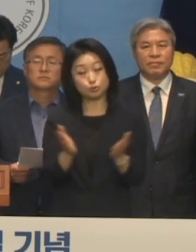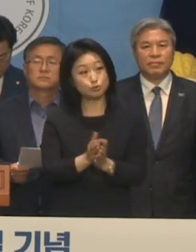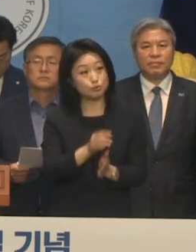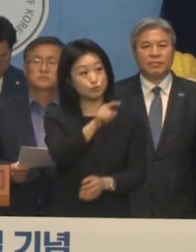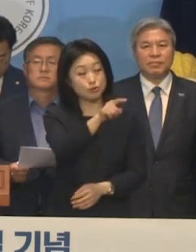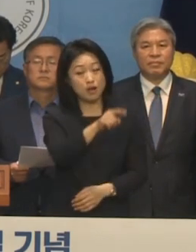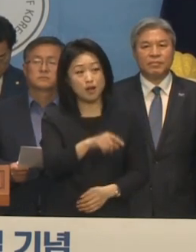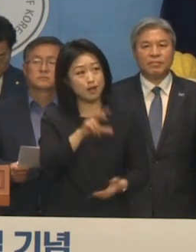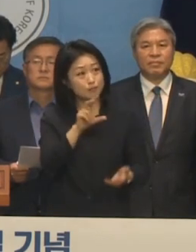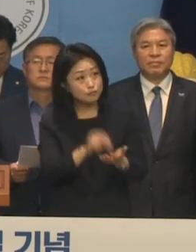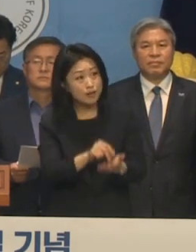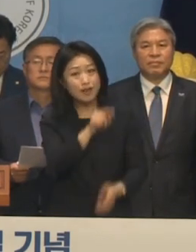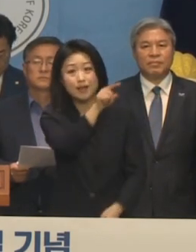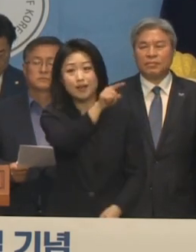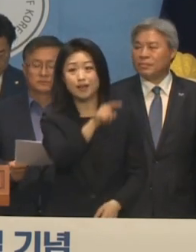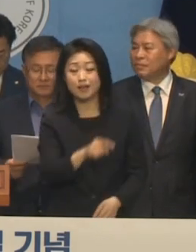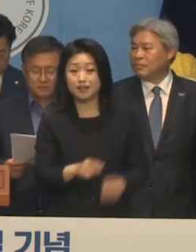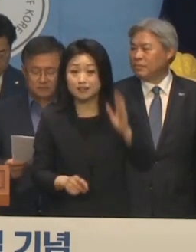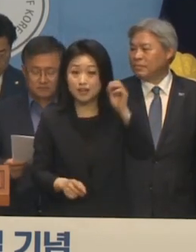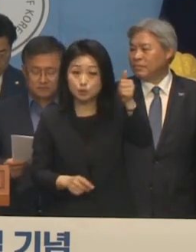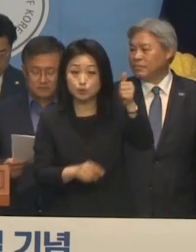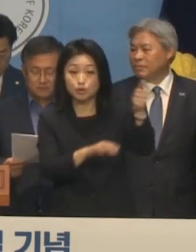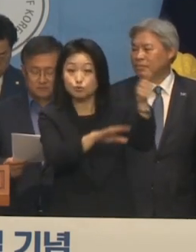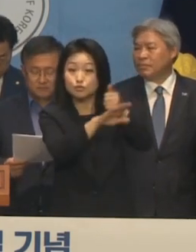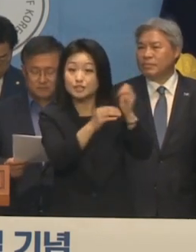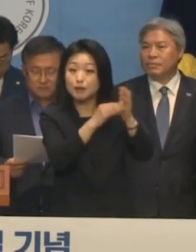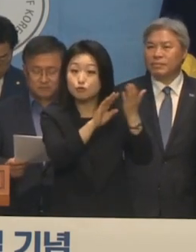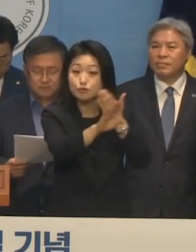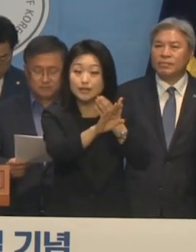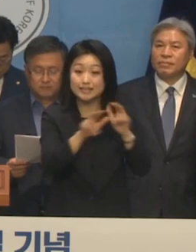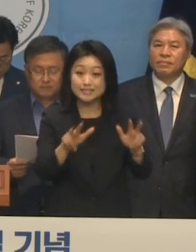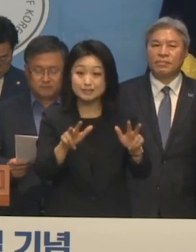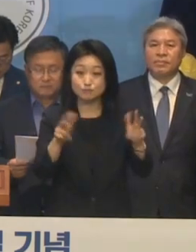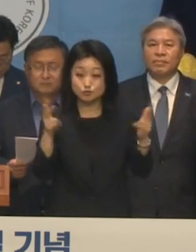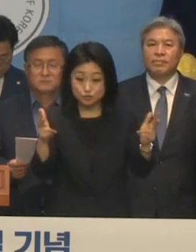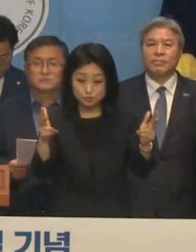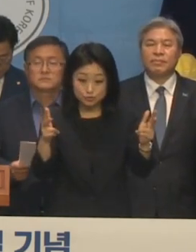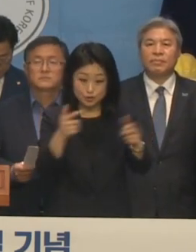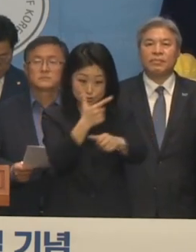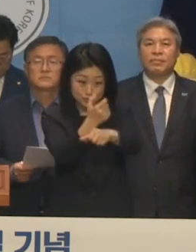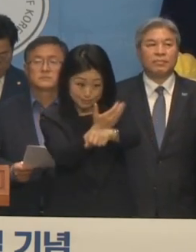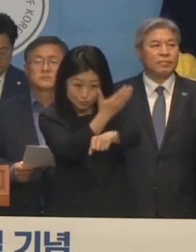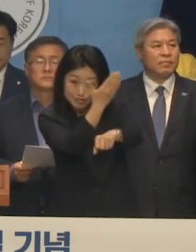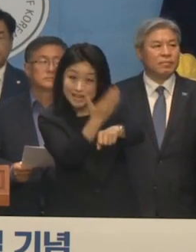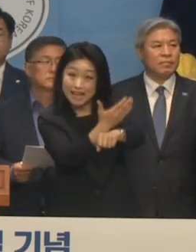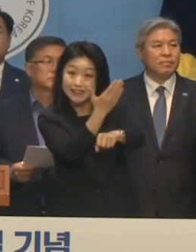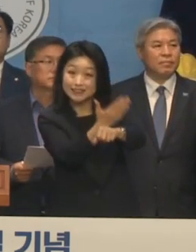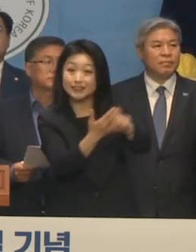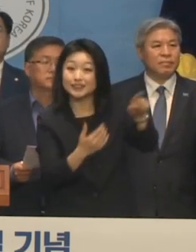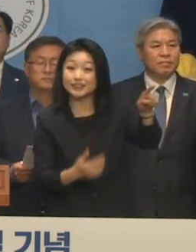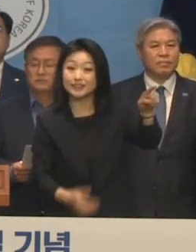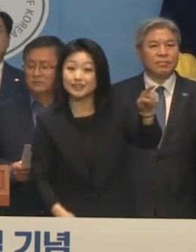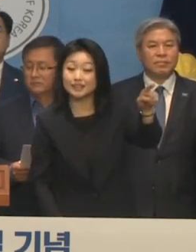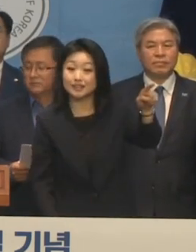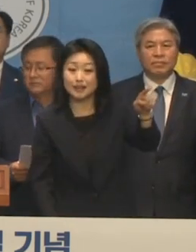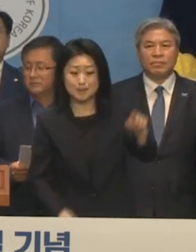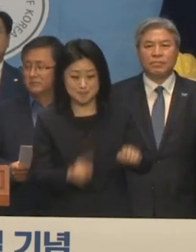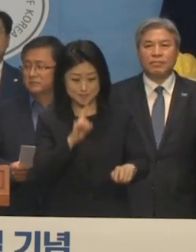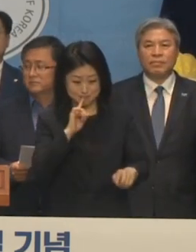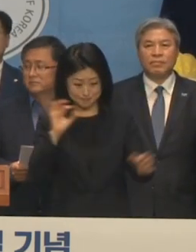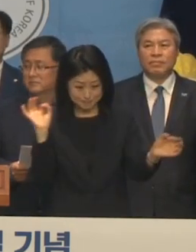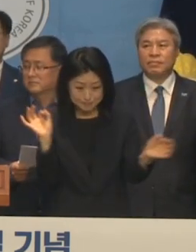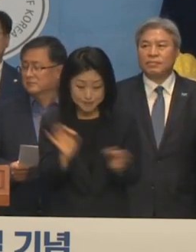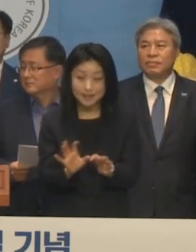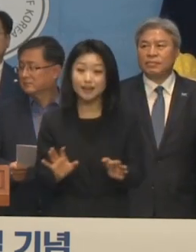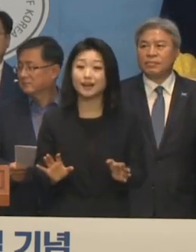지적하자 대통령이 된 지금은 주 69시간제를 주장하고 있습니다. 있을 수 없는